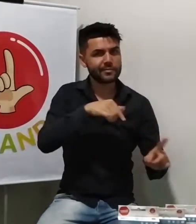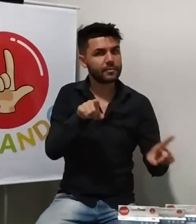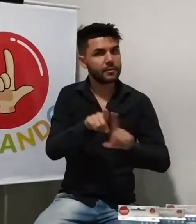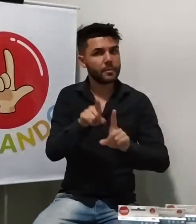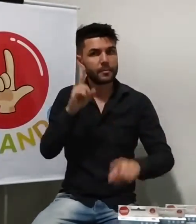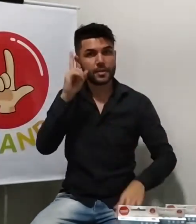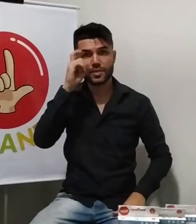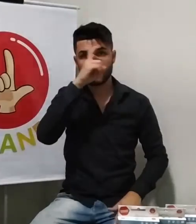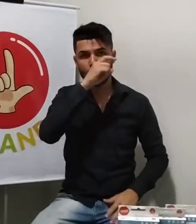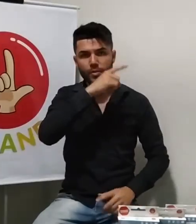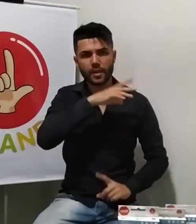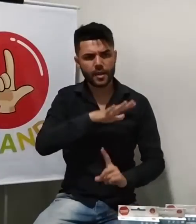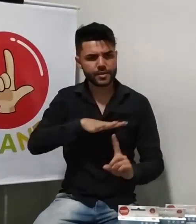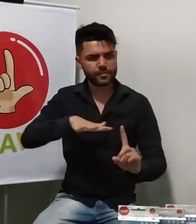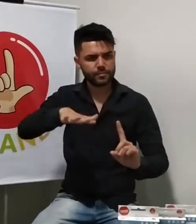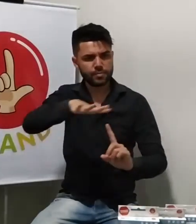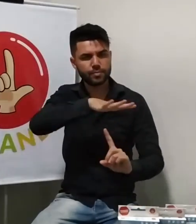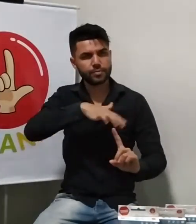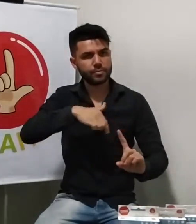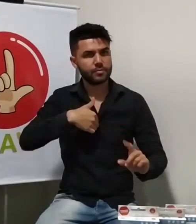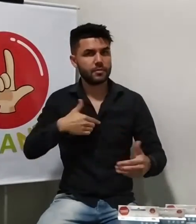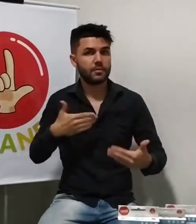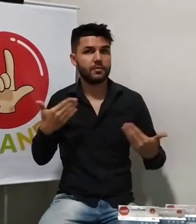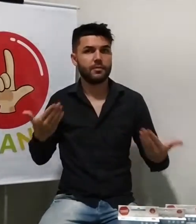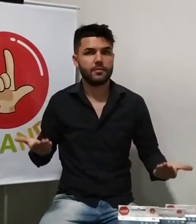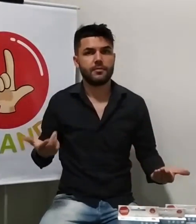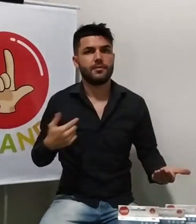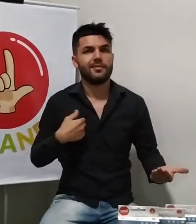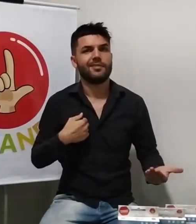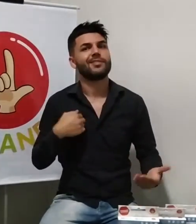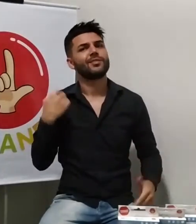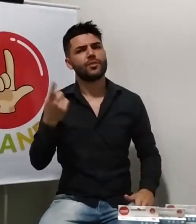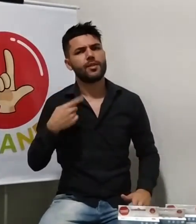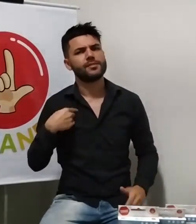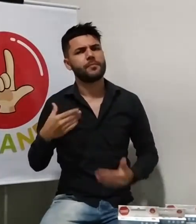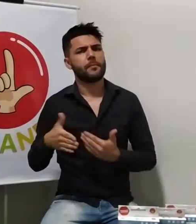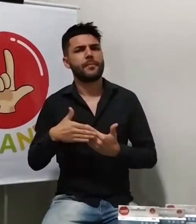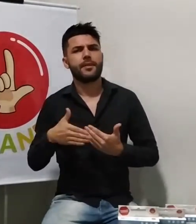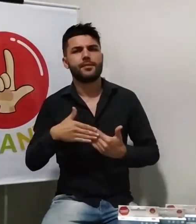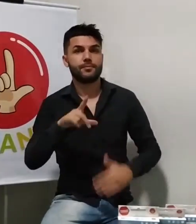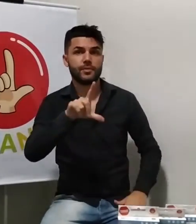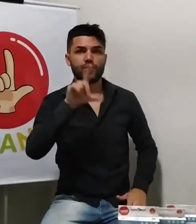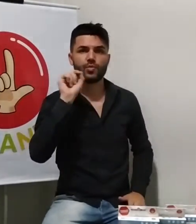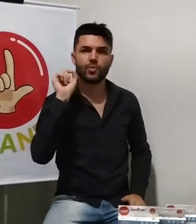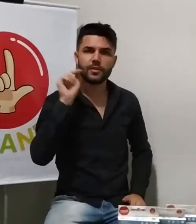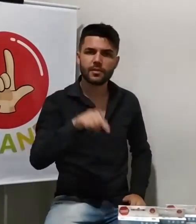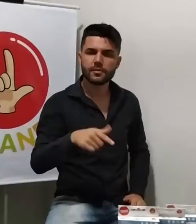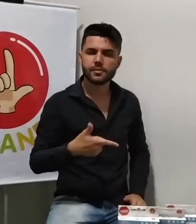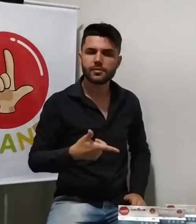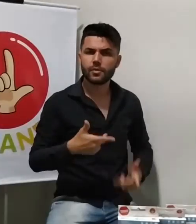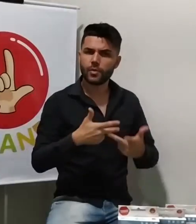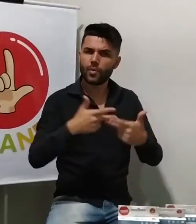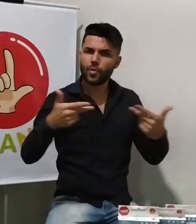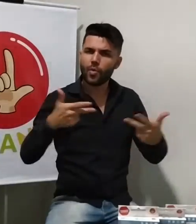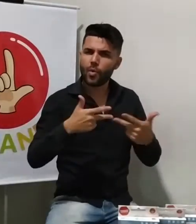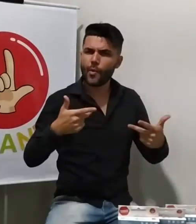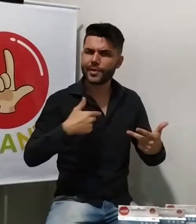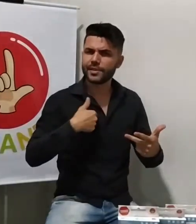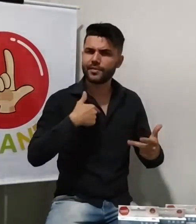que nos cercam, a não ser que nós decidamos ser vítimas delas. Se a gente decidir que essas coisas vão determinar e vão nos